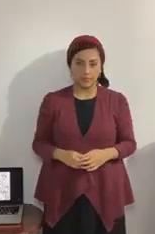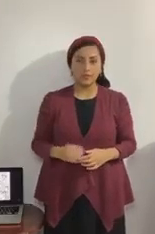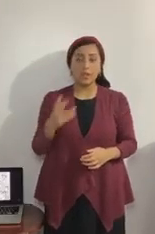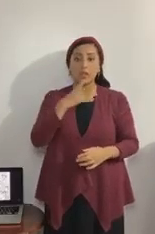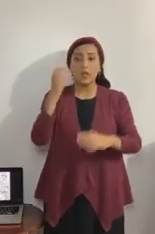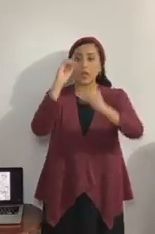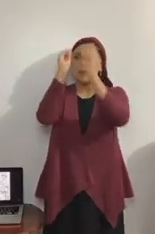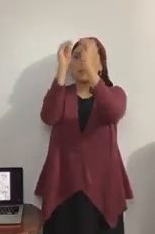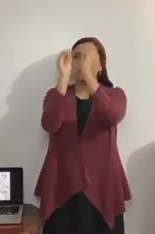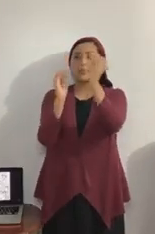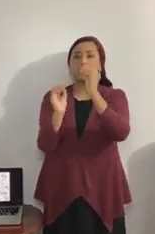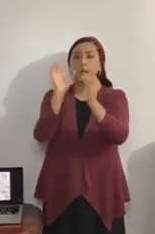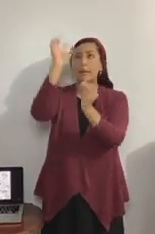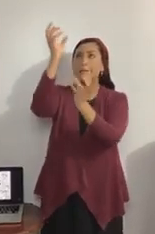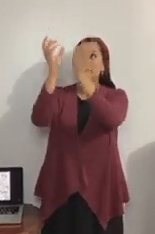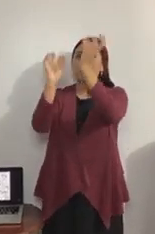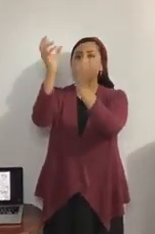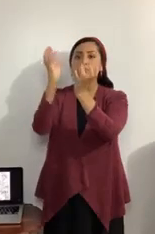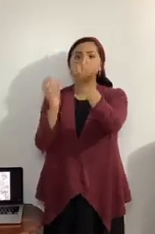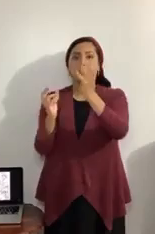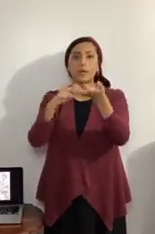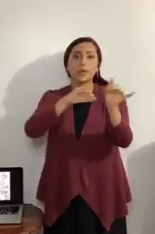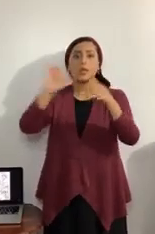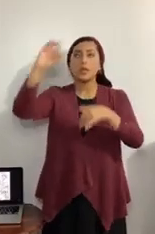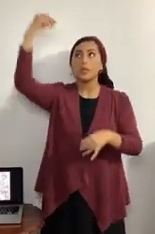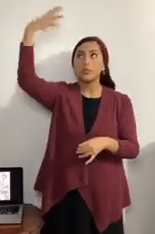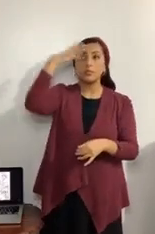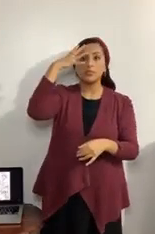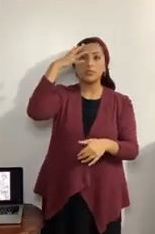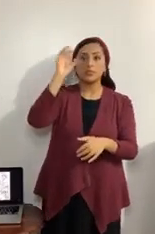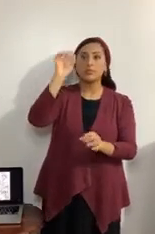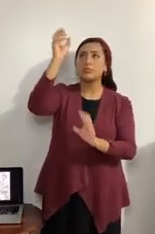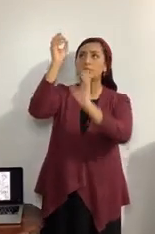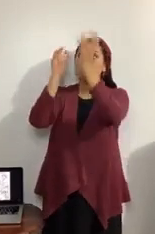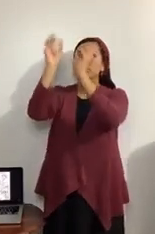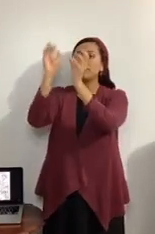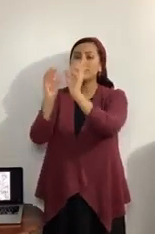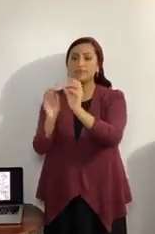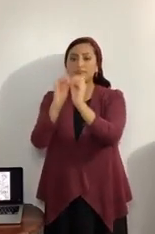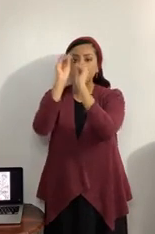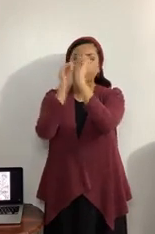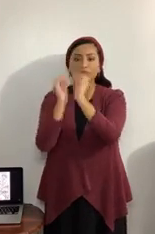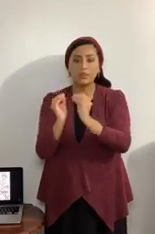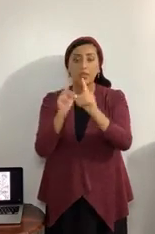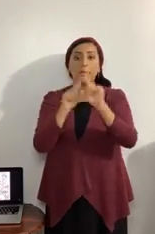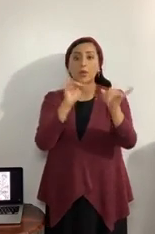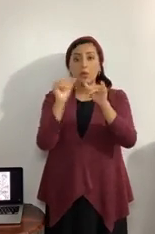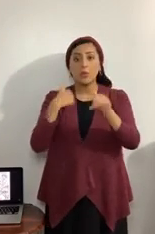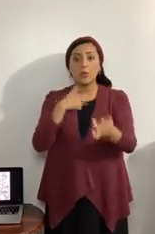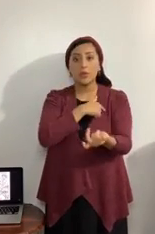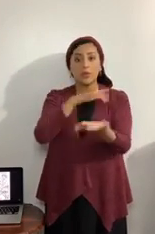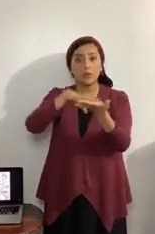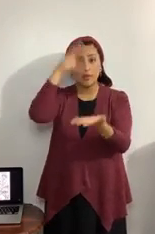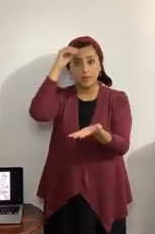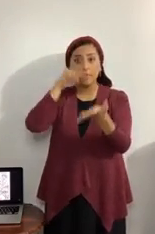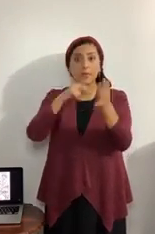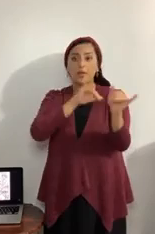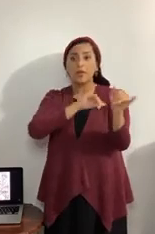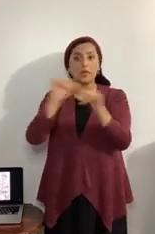con unas bolitas que representaban al sol, las esferas. Pero también hemos aprendido que representan los testículos del